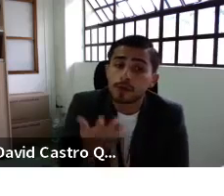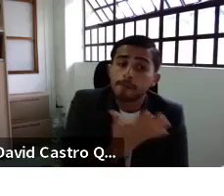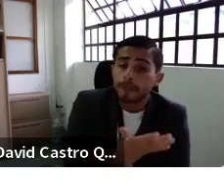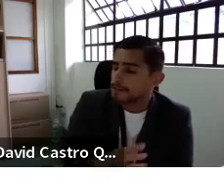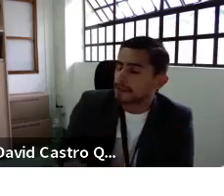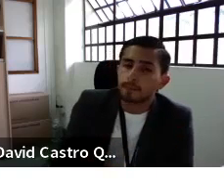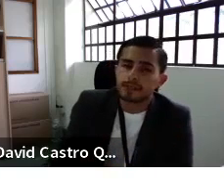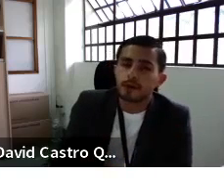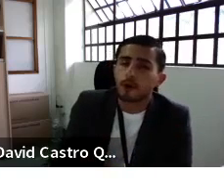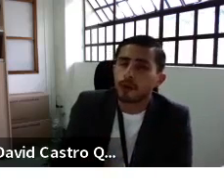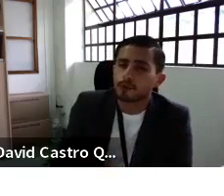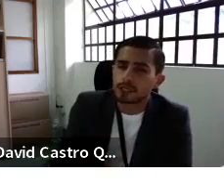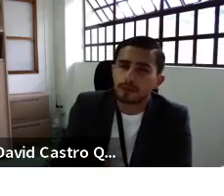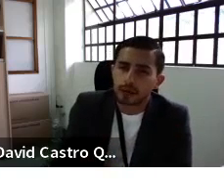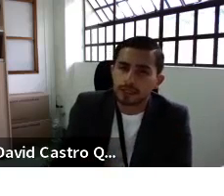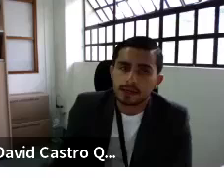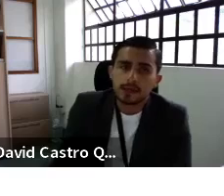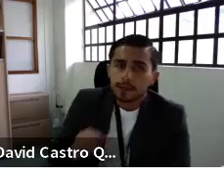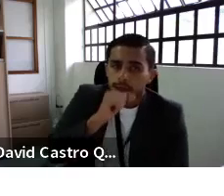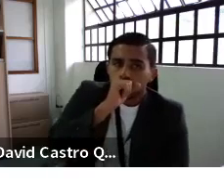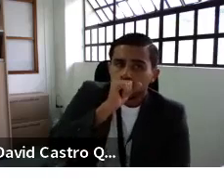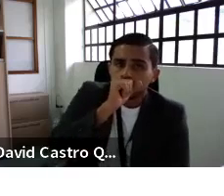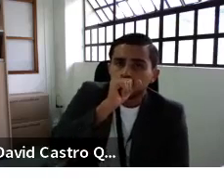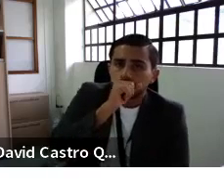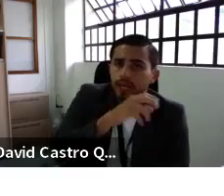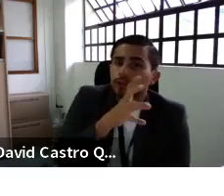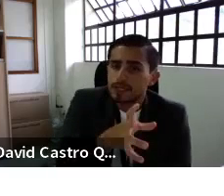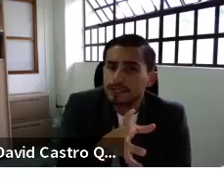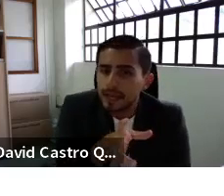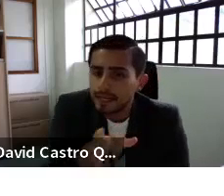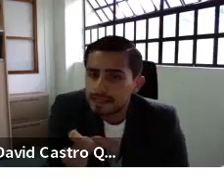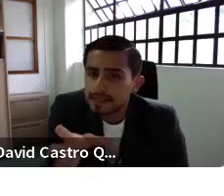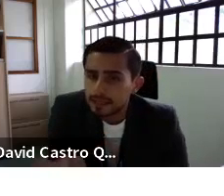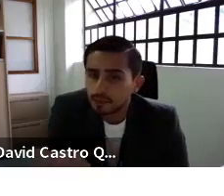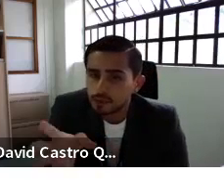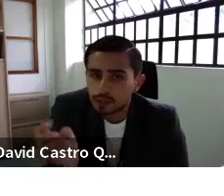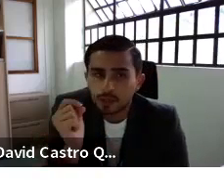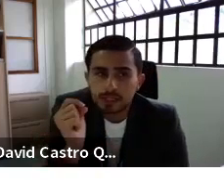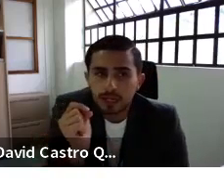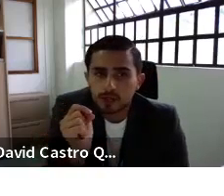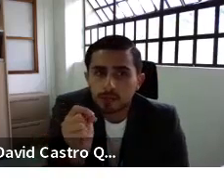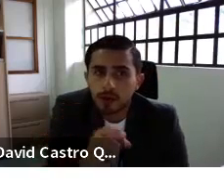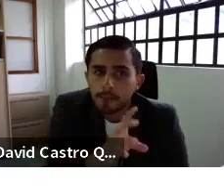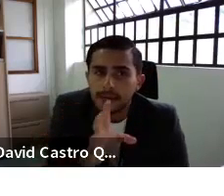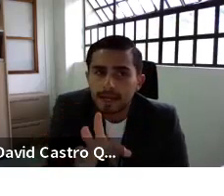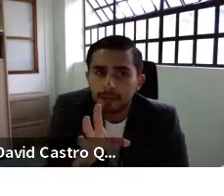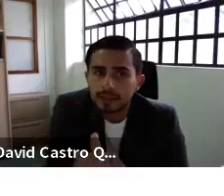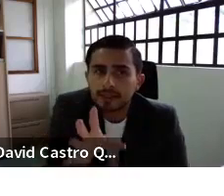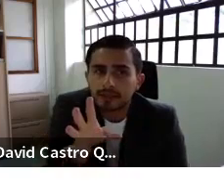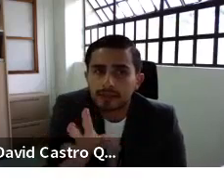ese tema pues cobra muchísima fuerza entonces en ese sí es demostración investigación y prueba básicamente es entender